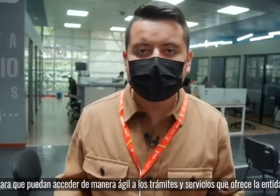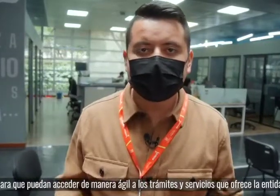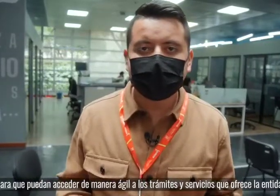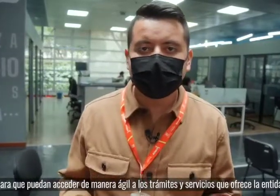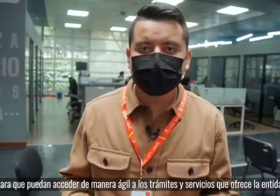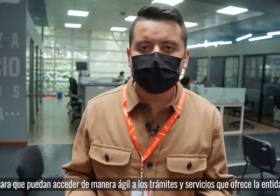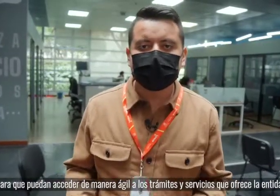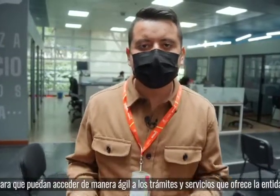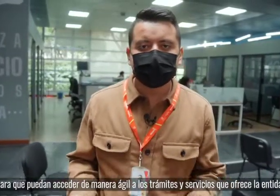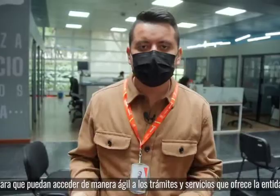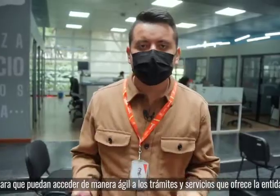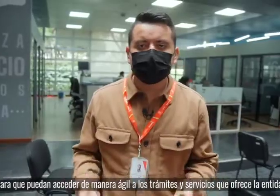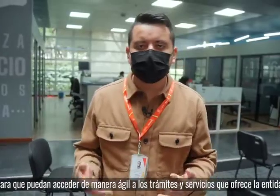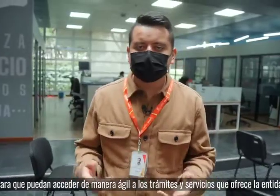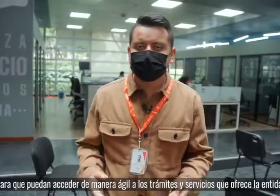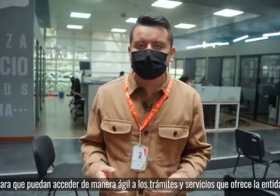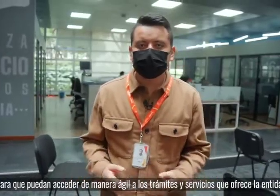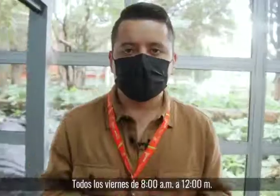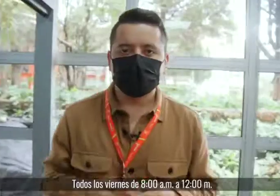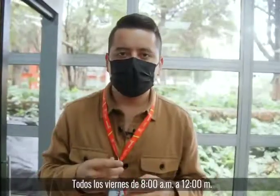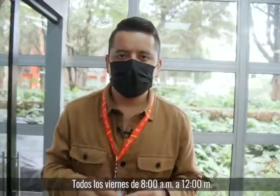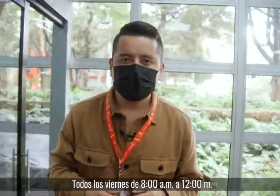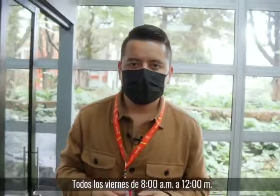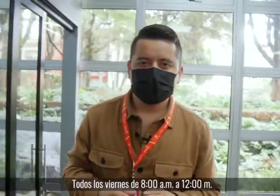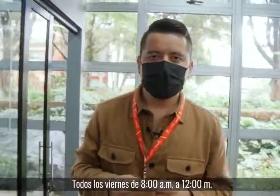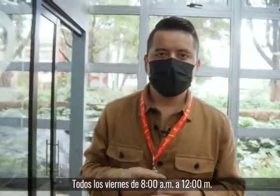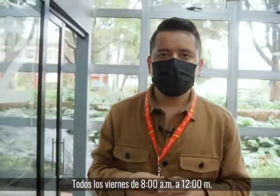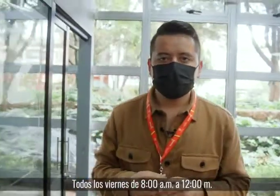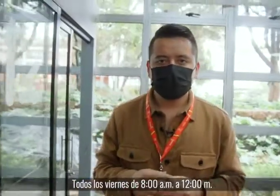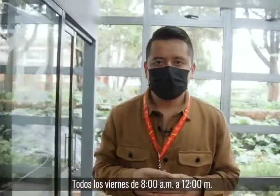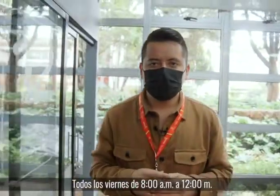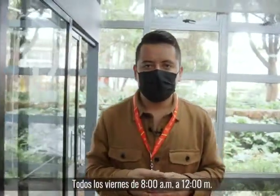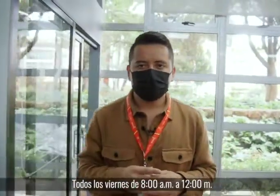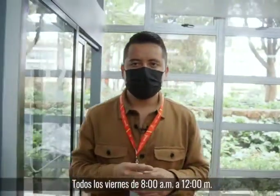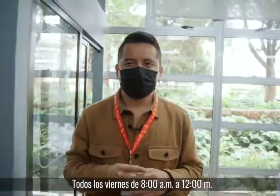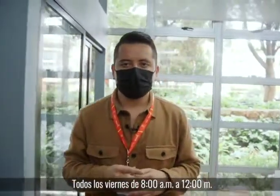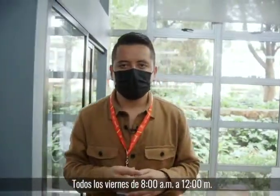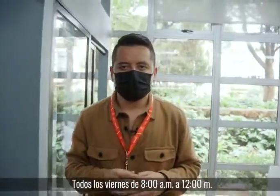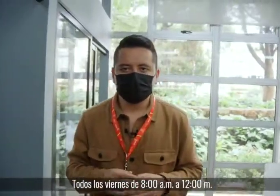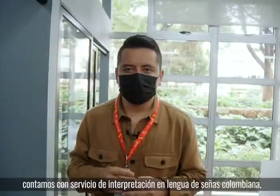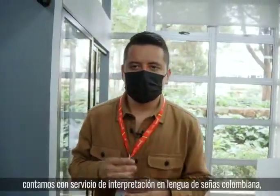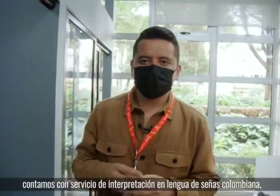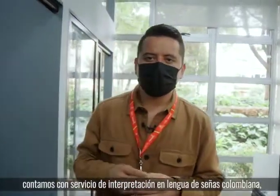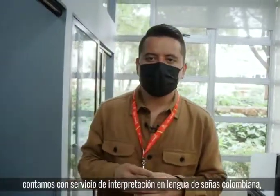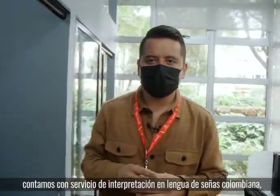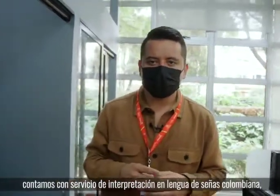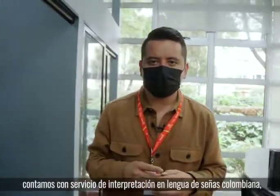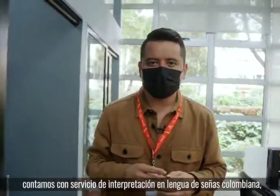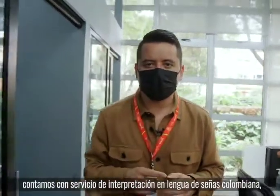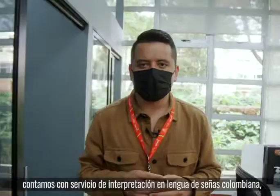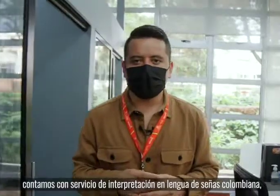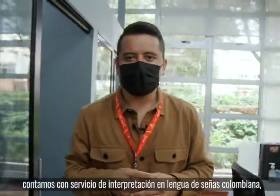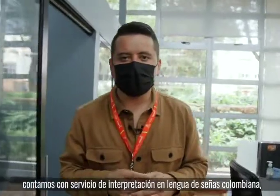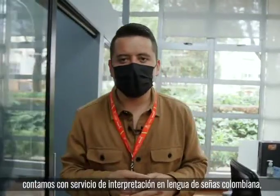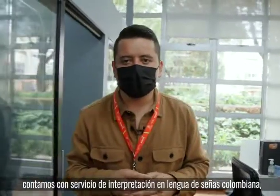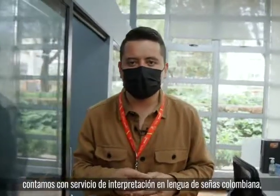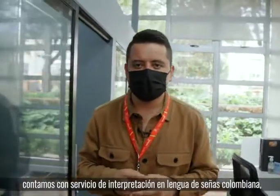ágil a los trámites y servicios que ofrece la entidad. Todos los viernes de 8 de la mañana a 12 del mediodía contamos con servicio de interpretación en lengua de señas